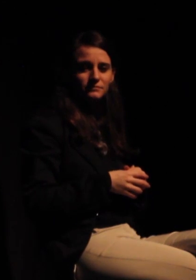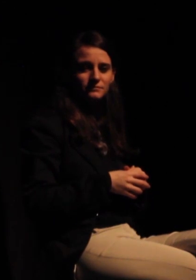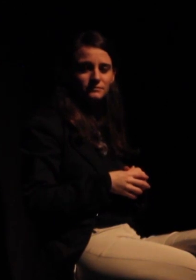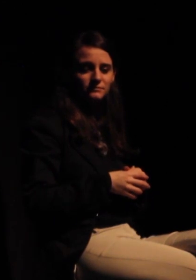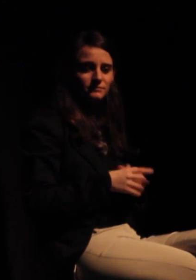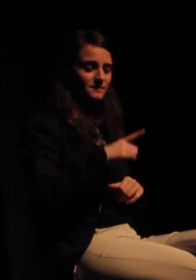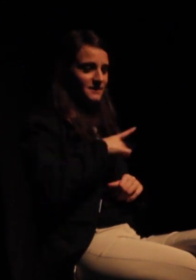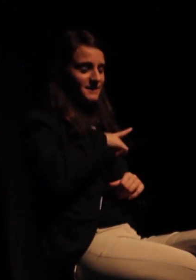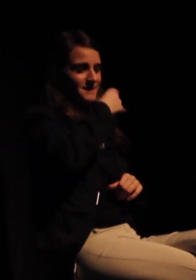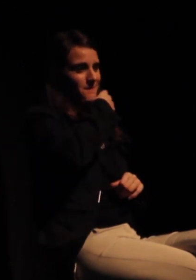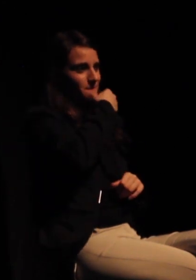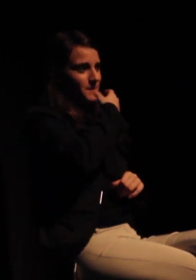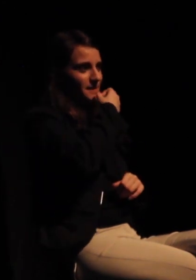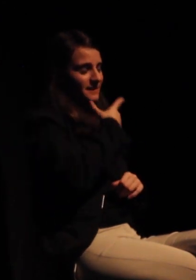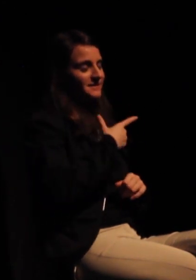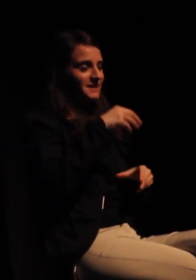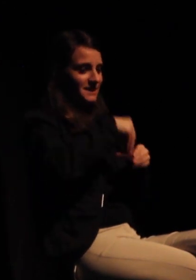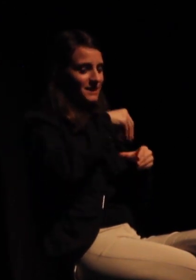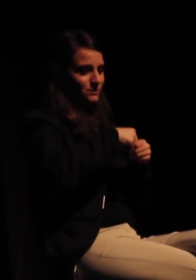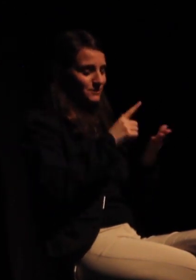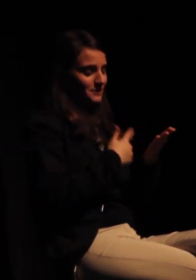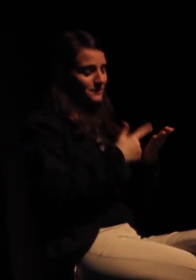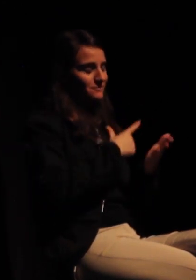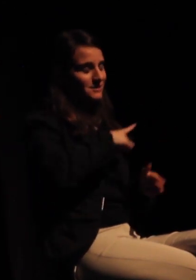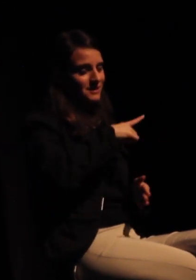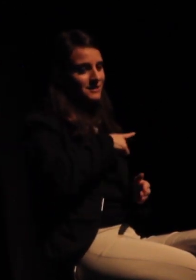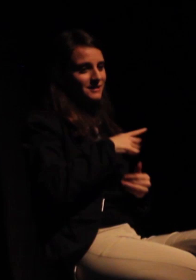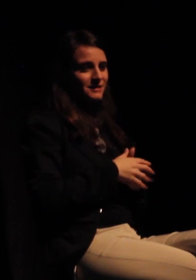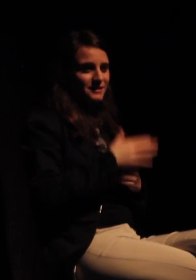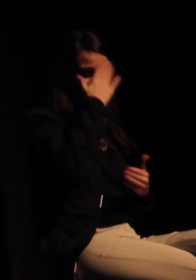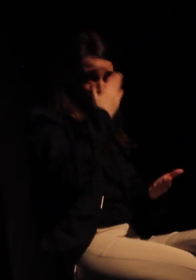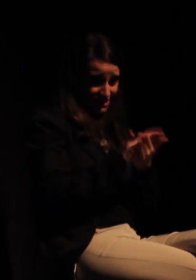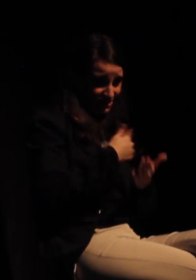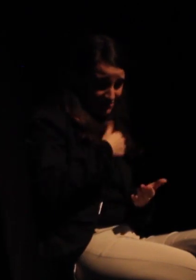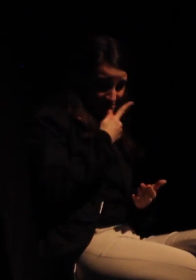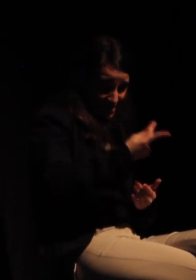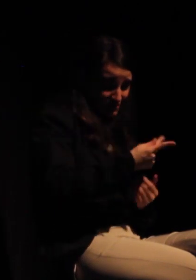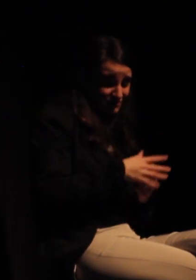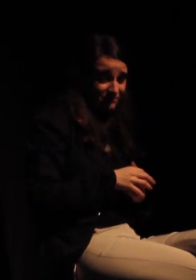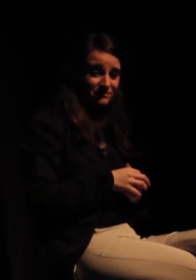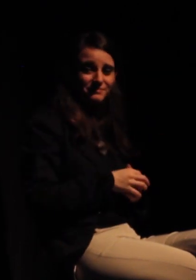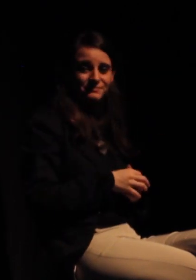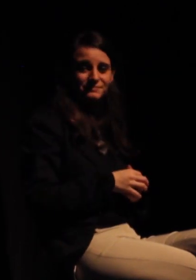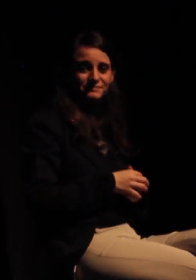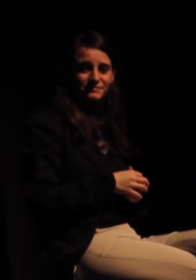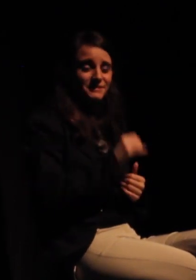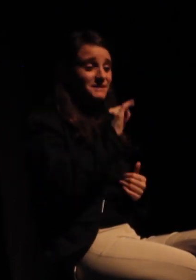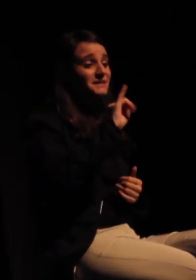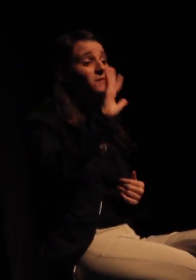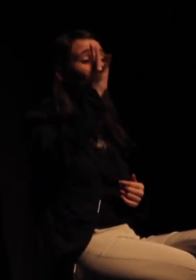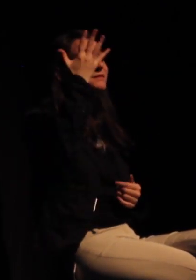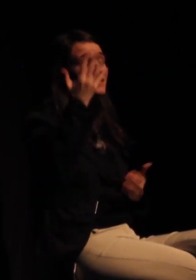humor no meio disso, que dizer assim, você está acreditando no que eu falo? E se isso acontece?